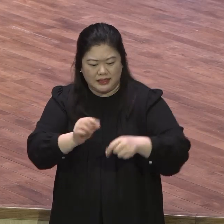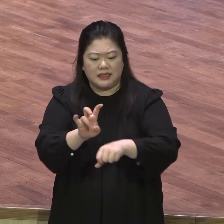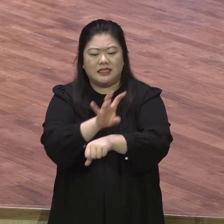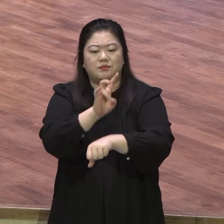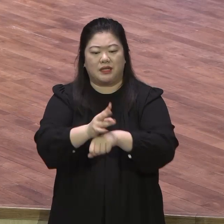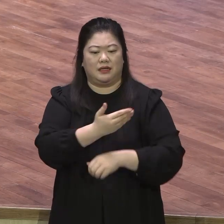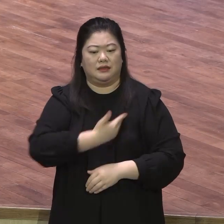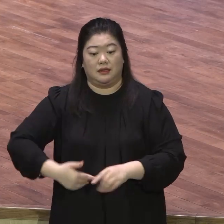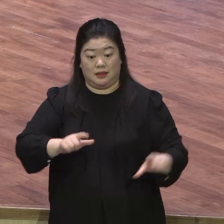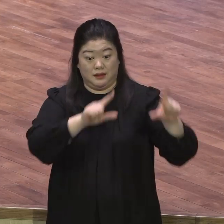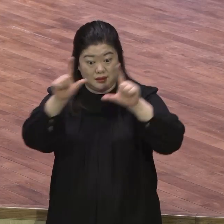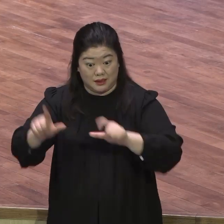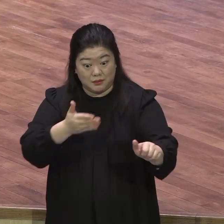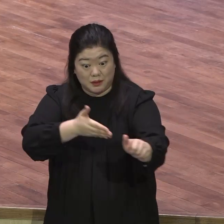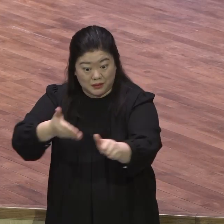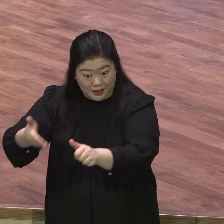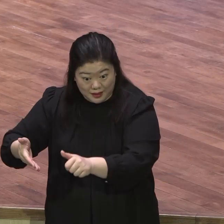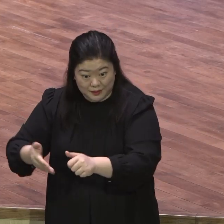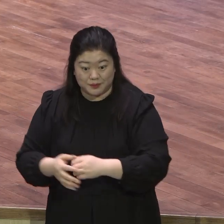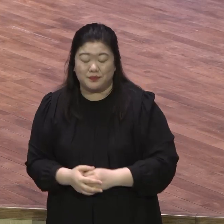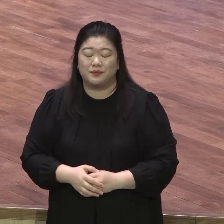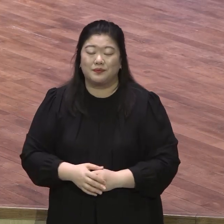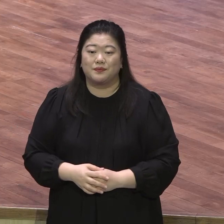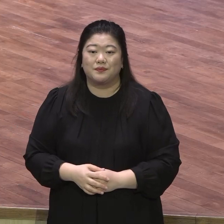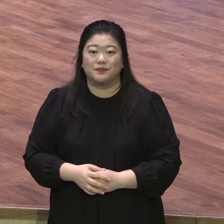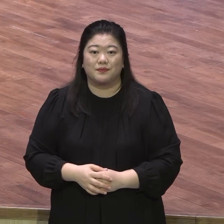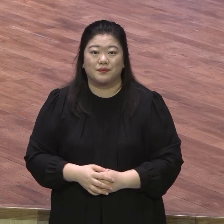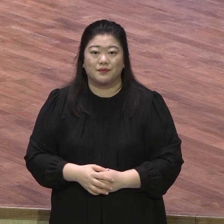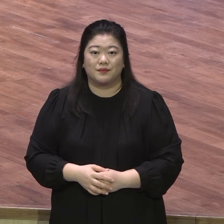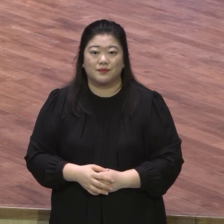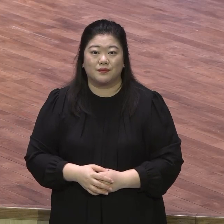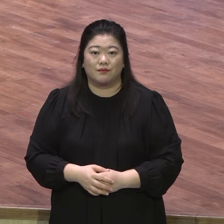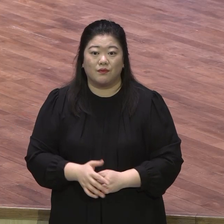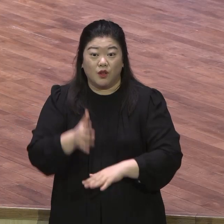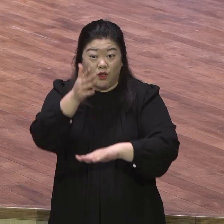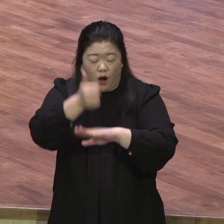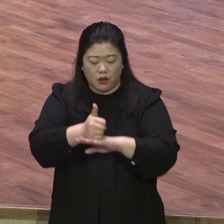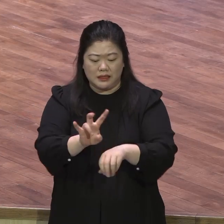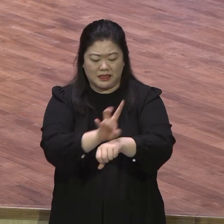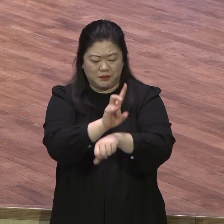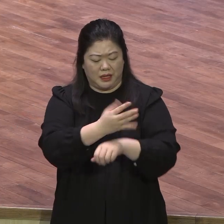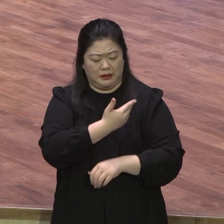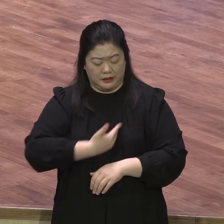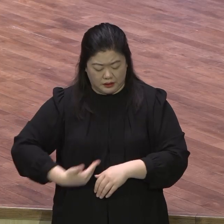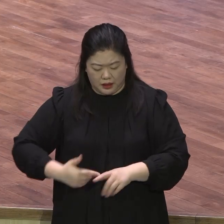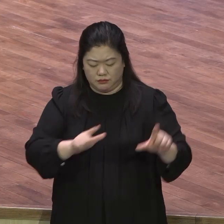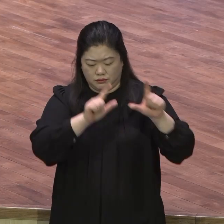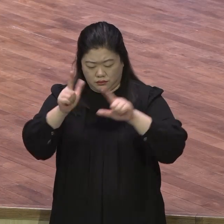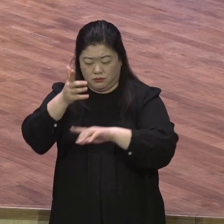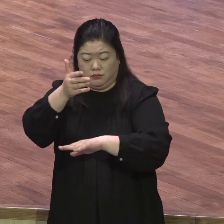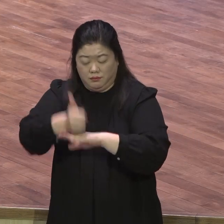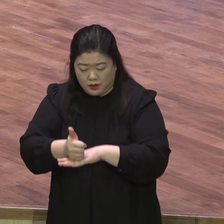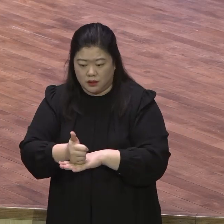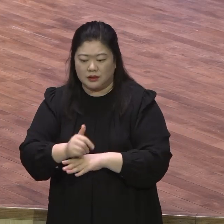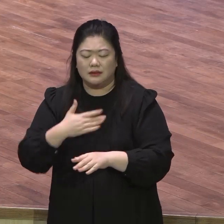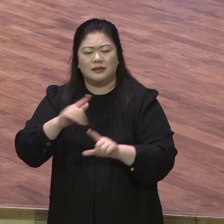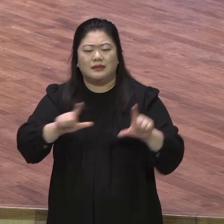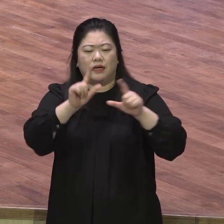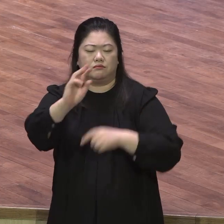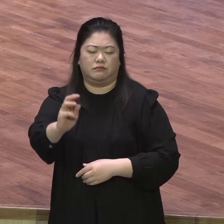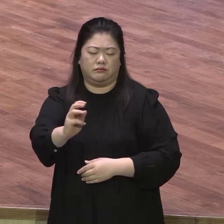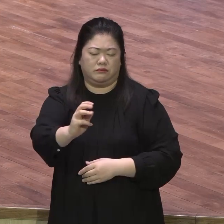믿습니다 이거 그냥 잡고 하나님 앞에 정말로 한 시대의 인생 작품 남기는 직분이 되게 해달라고 간절함으로 기도하시기 바랍니다